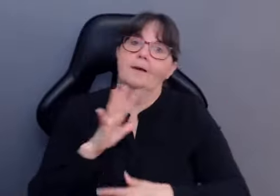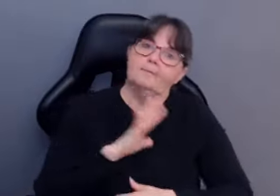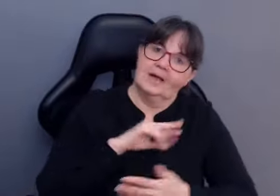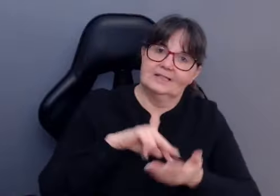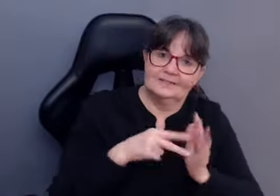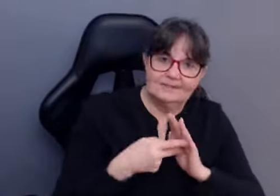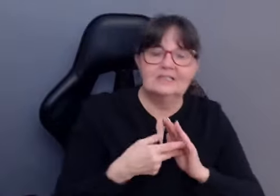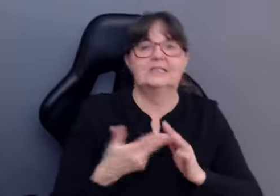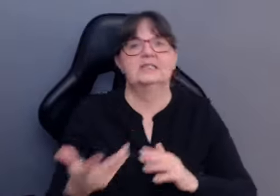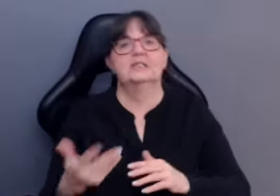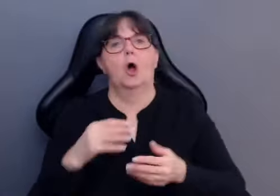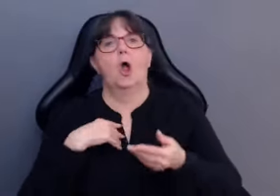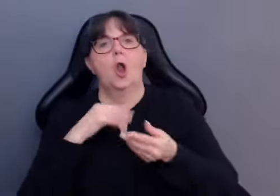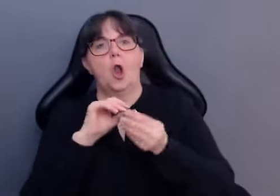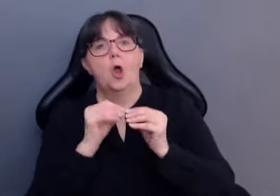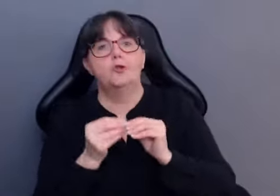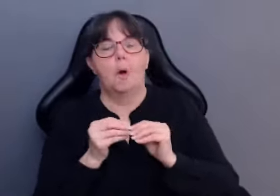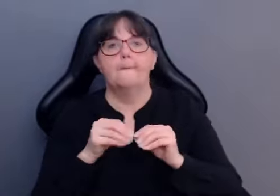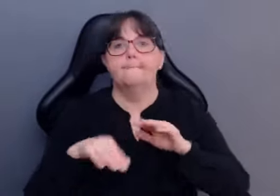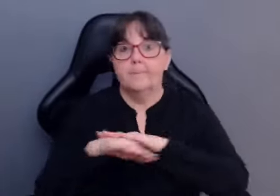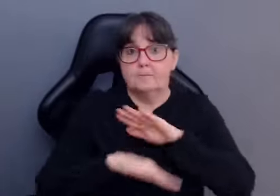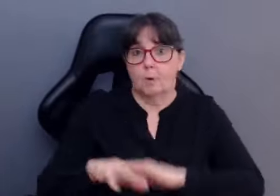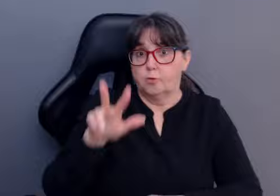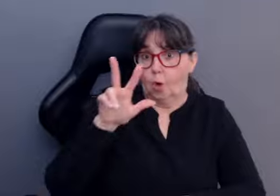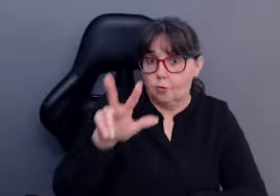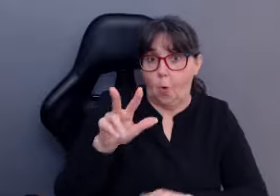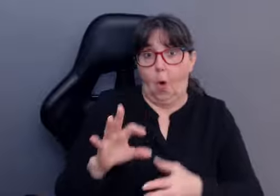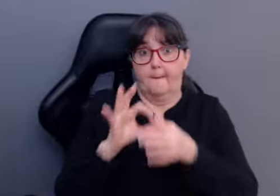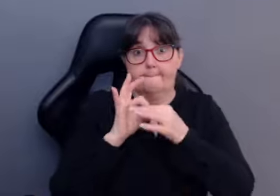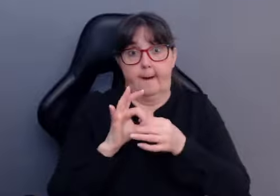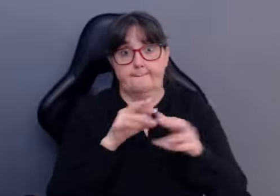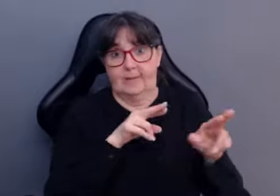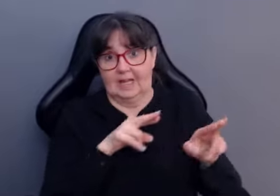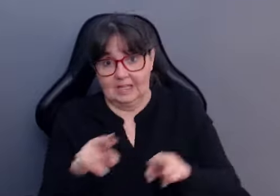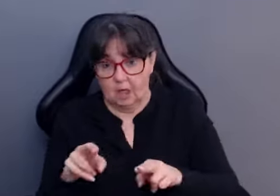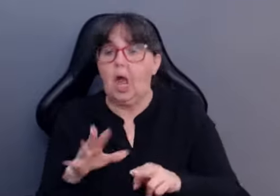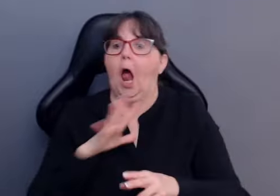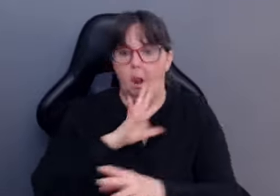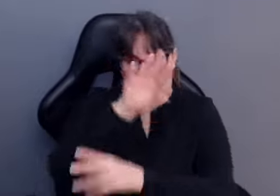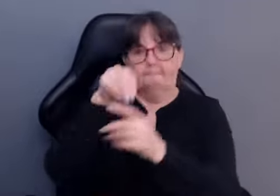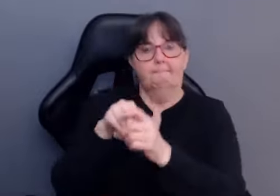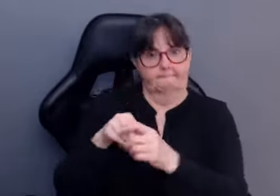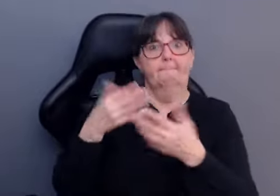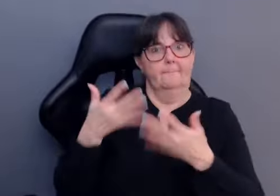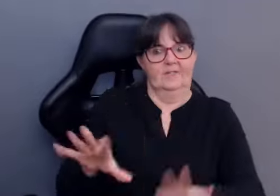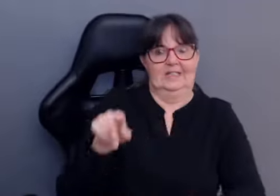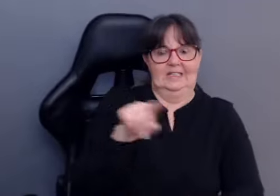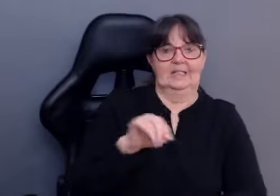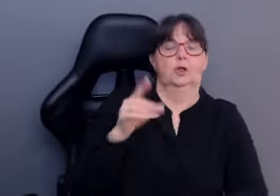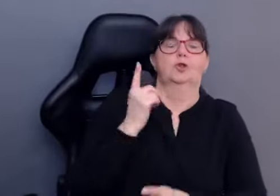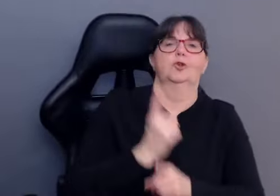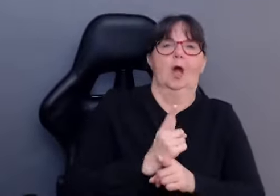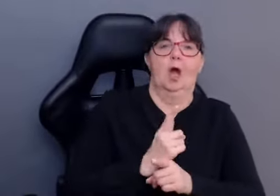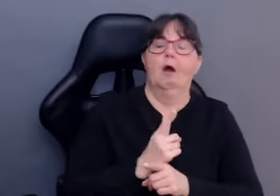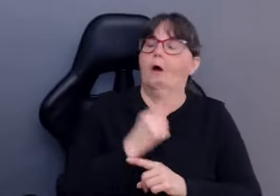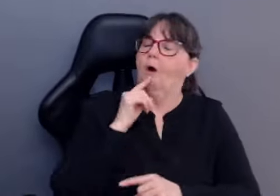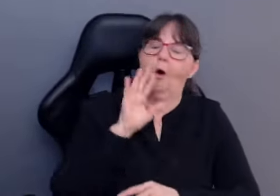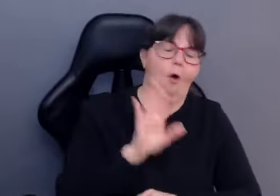le nombre minimum de 3 membres réguliers est respecté, ils sont déclarés élus